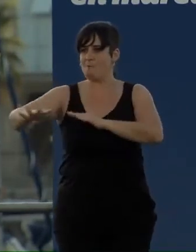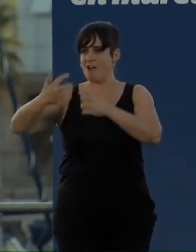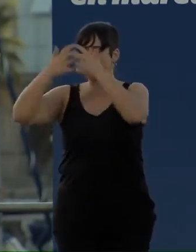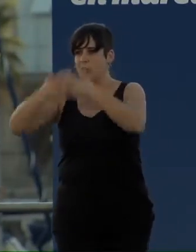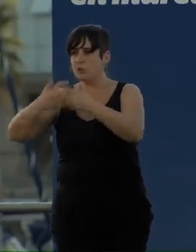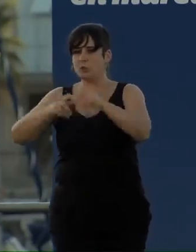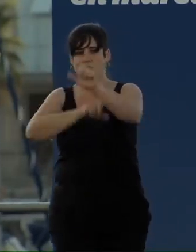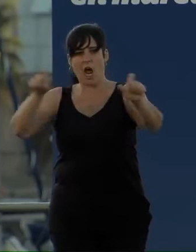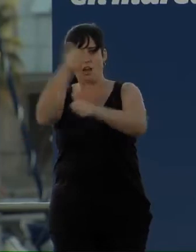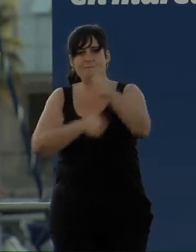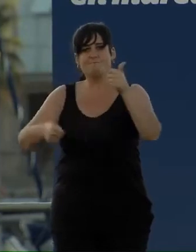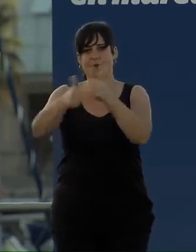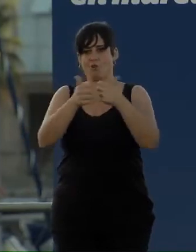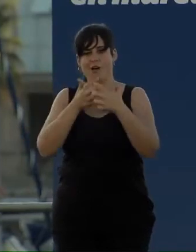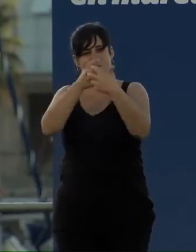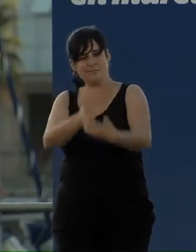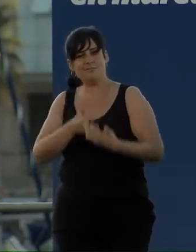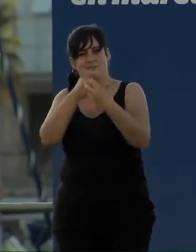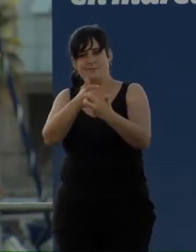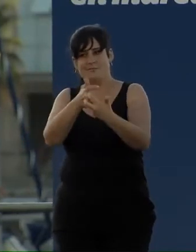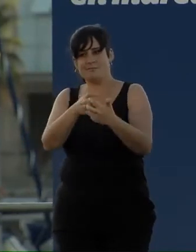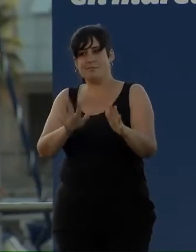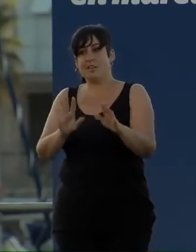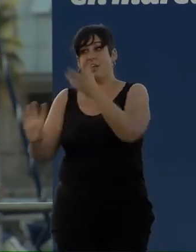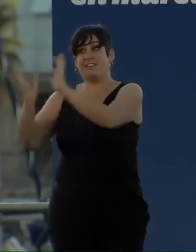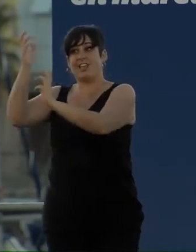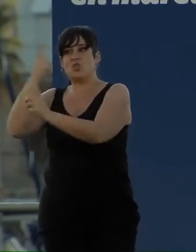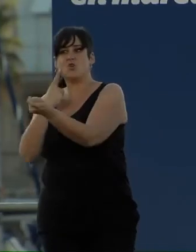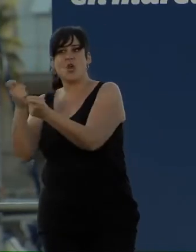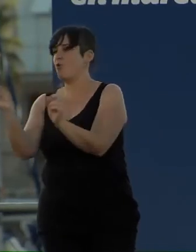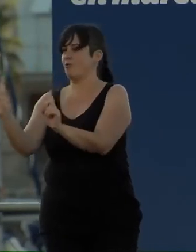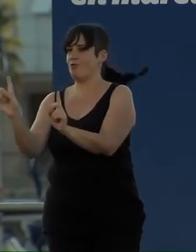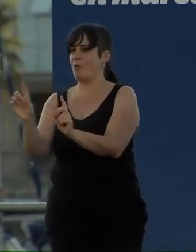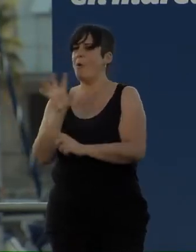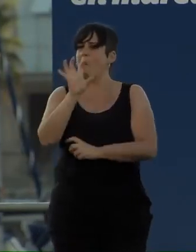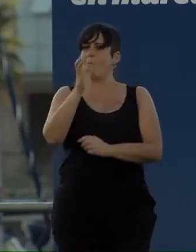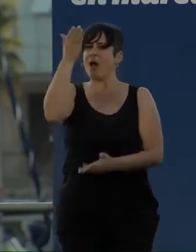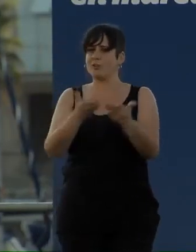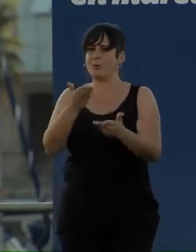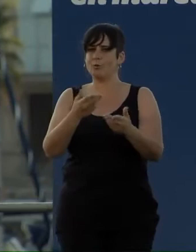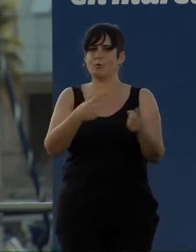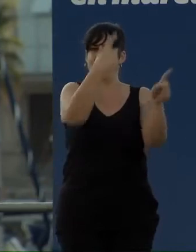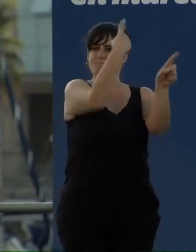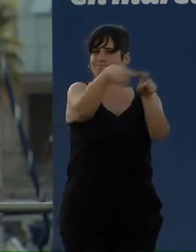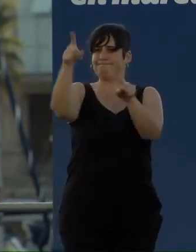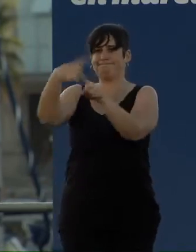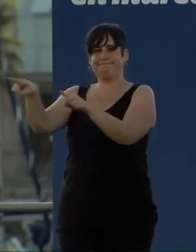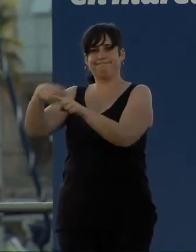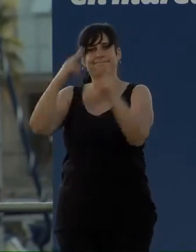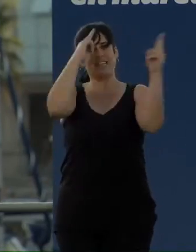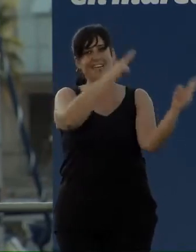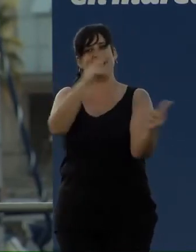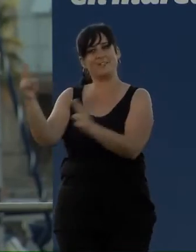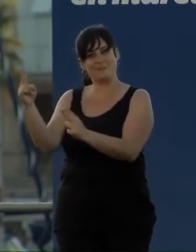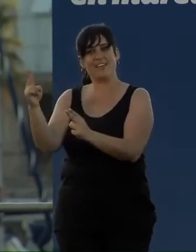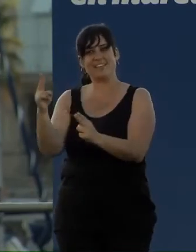industria poente no fa negocio dos incendios un país justo y solidario ama diversidade y igualdade un país xusto no